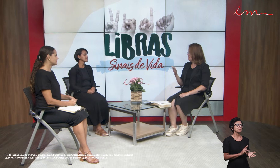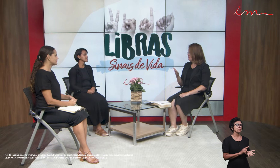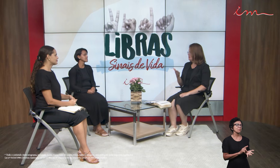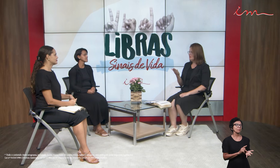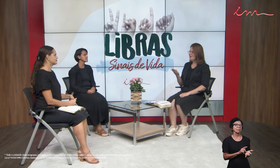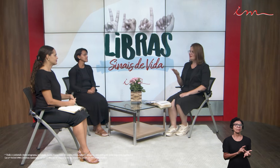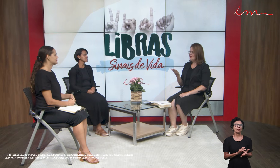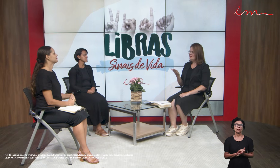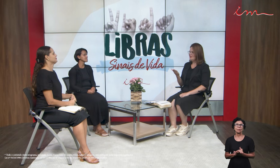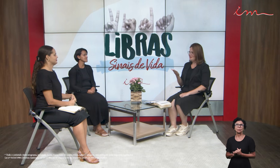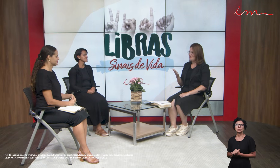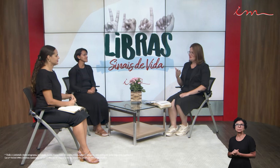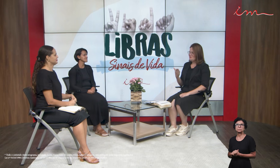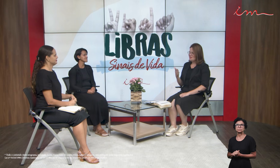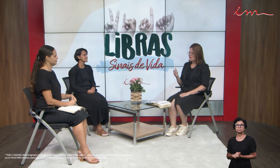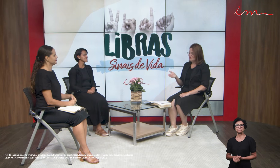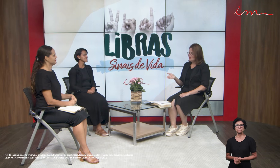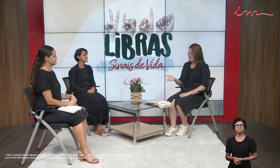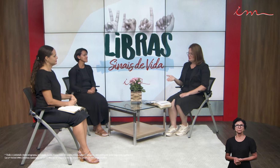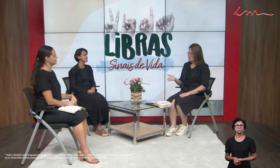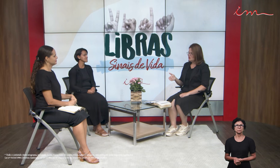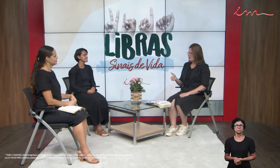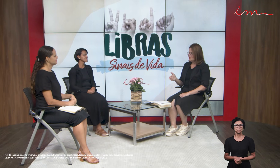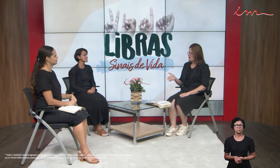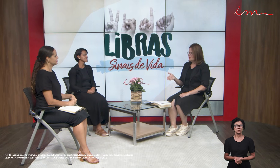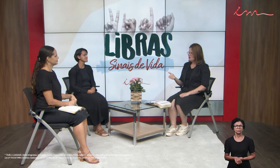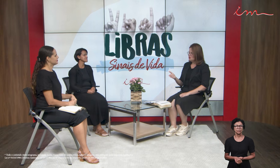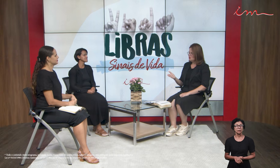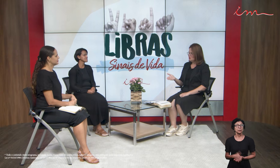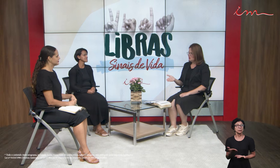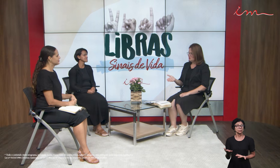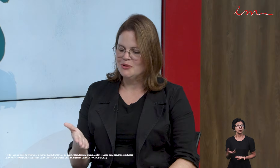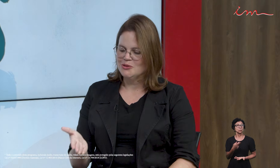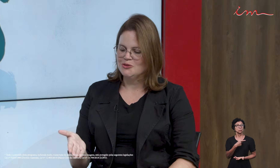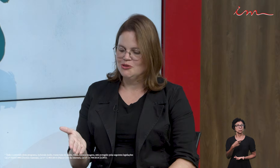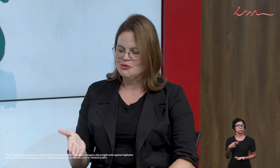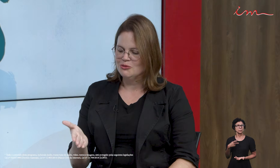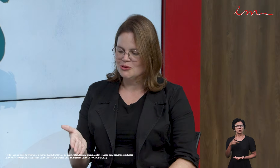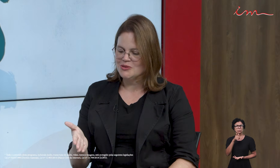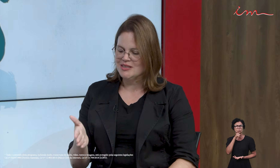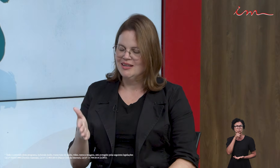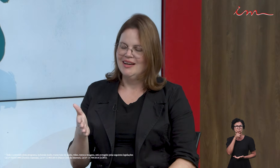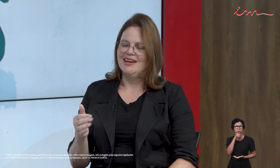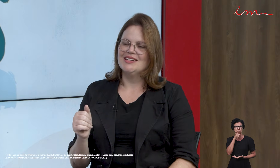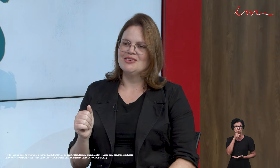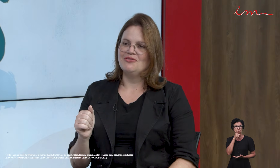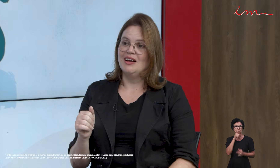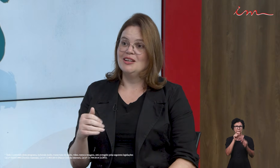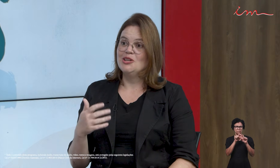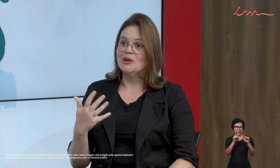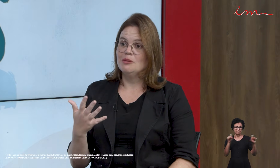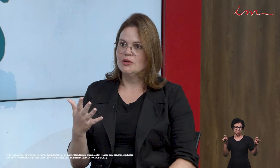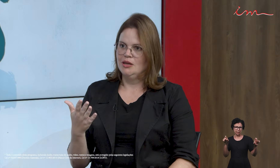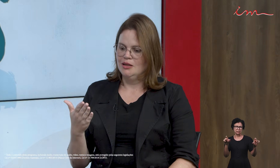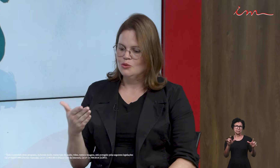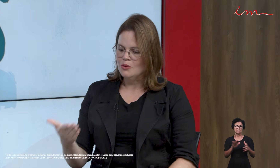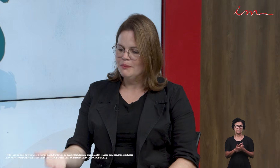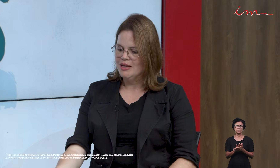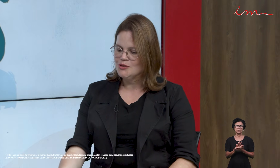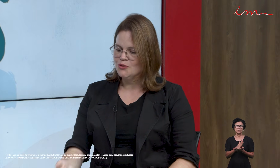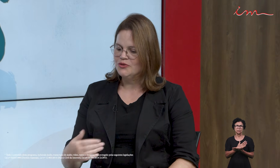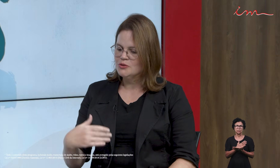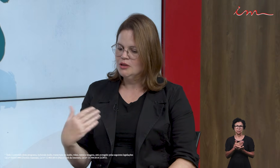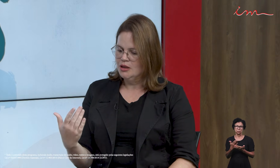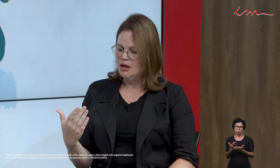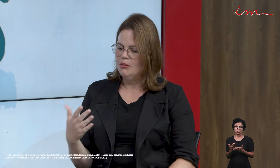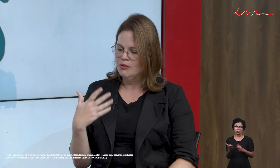EBD estava eu e Natália, né, participando, e foi justamente quando a gente trocou que o pastor Gilson trouxe essa fala. E eu lembro que no